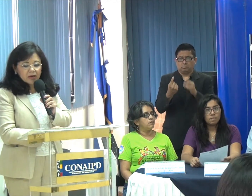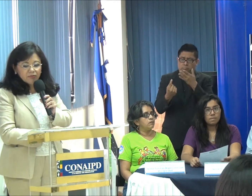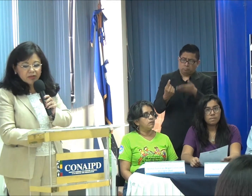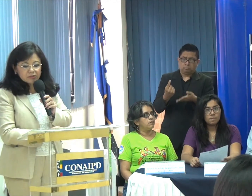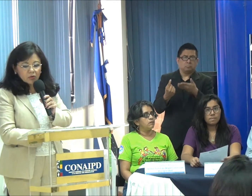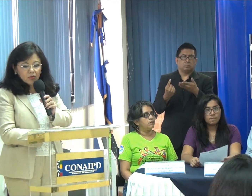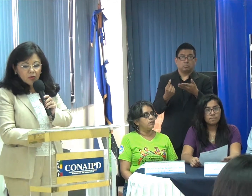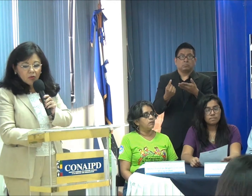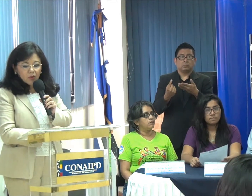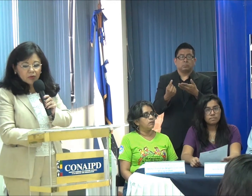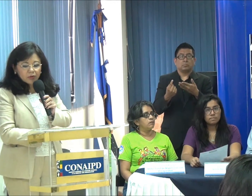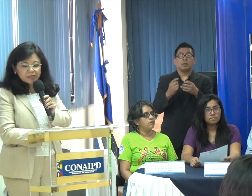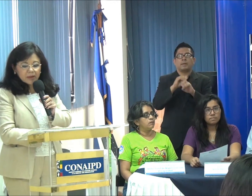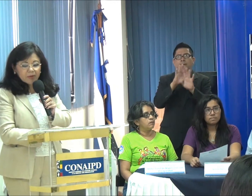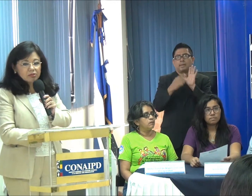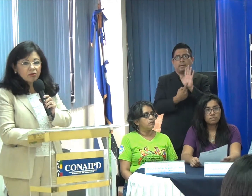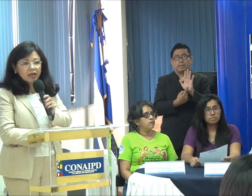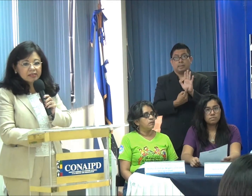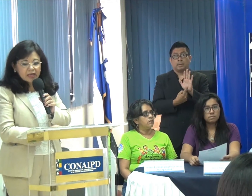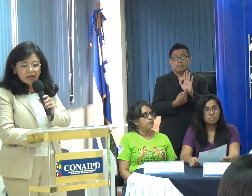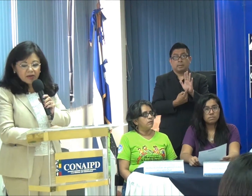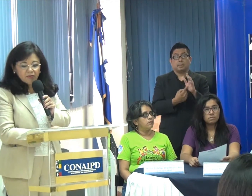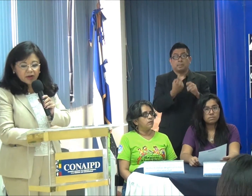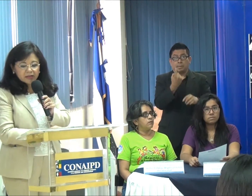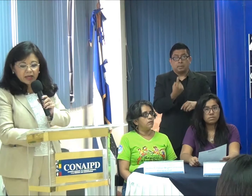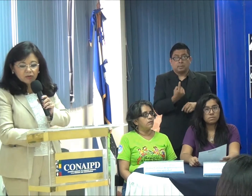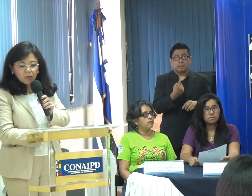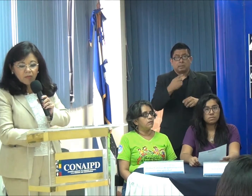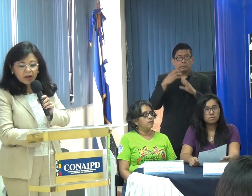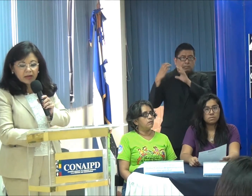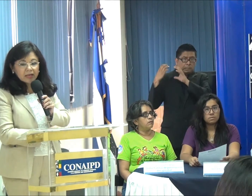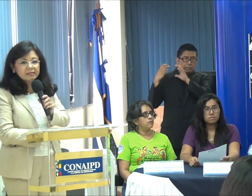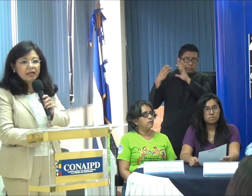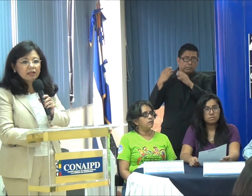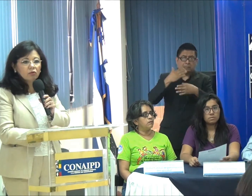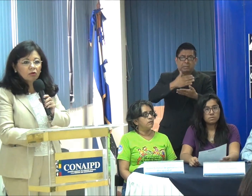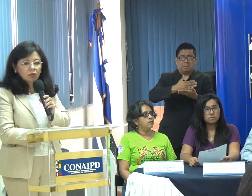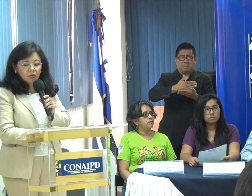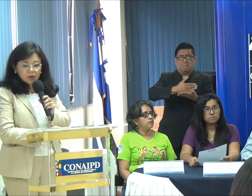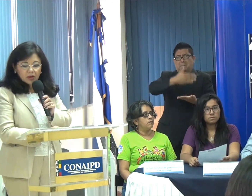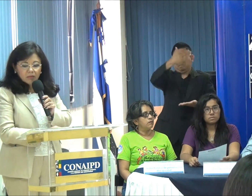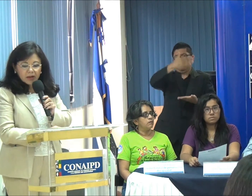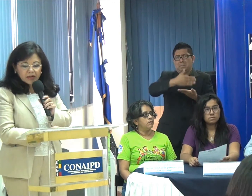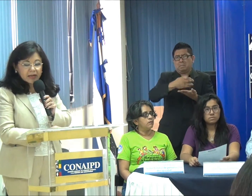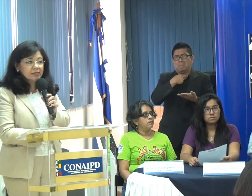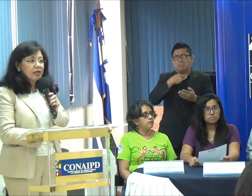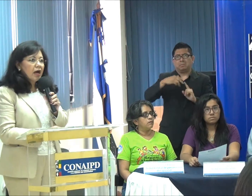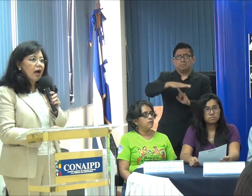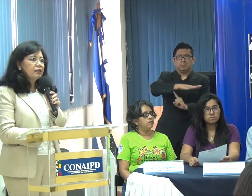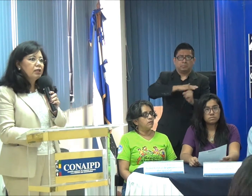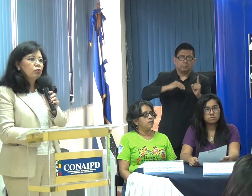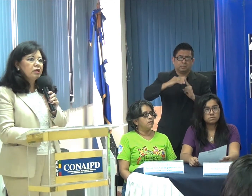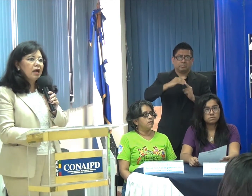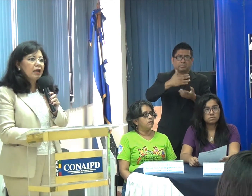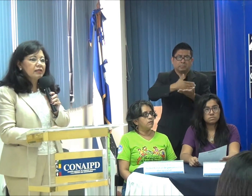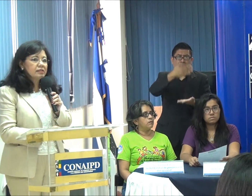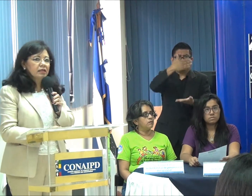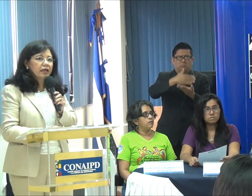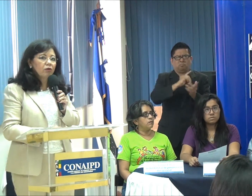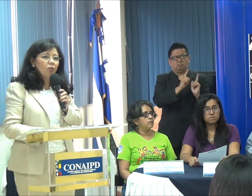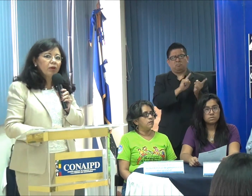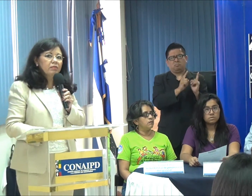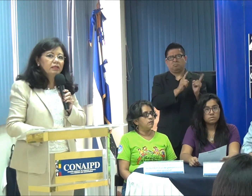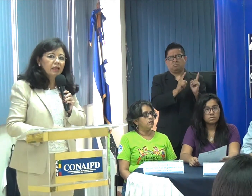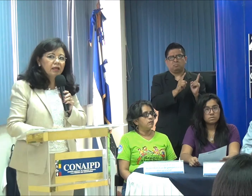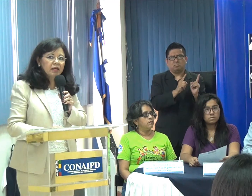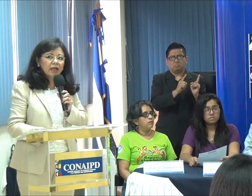de manifiesto cuando esta persona está enfrentando barreras del entorno, barreras actitudinales